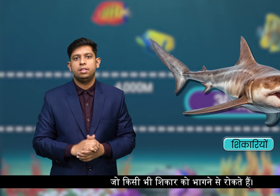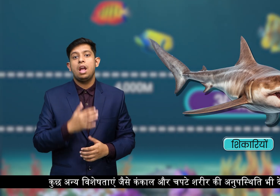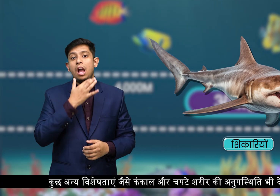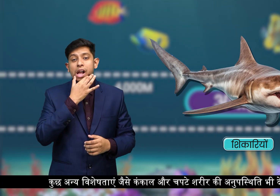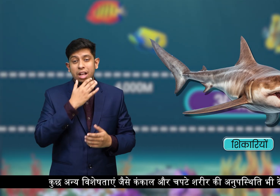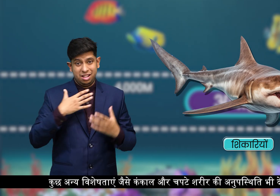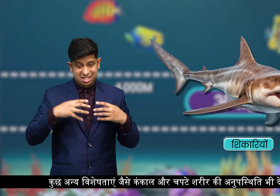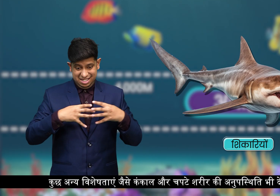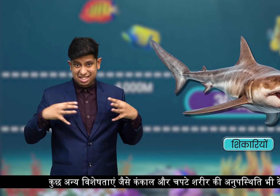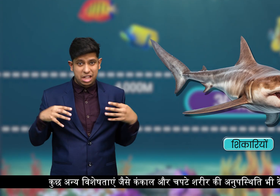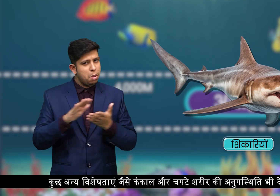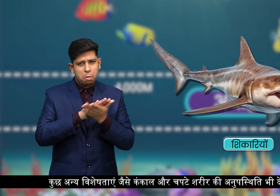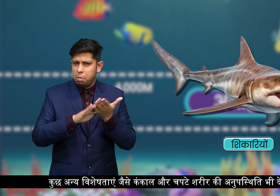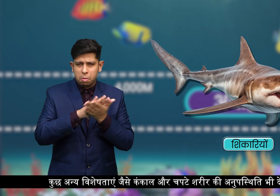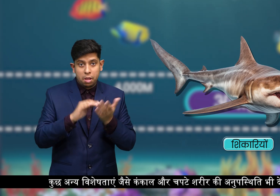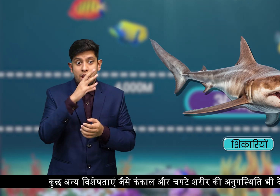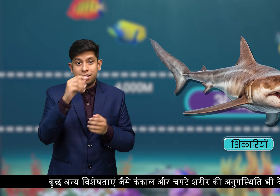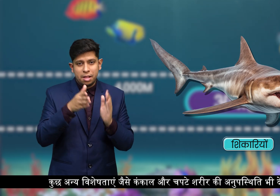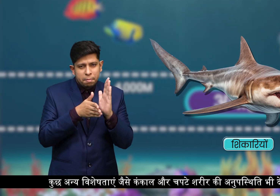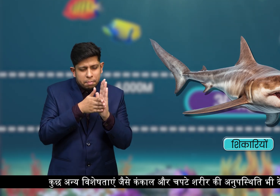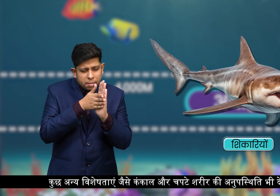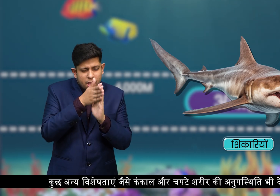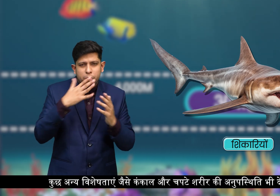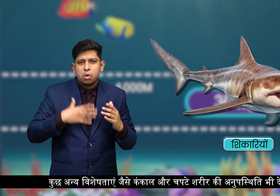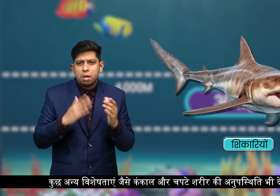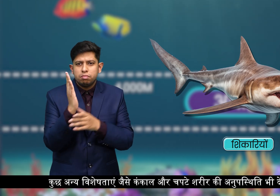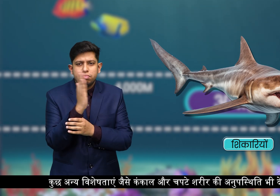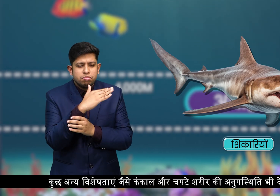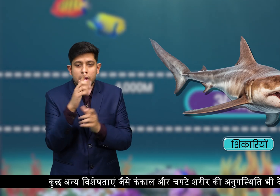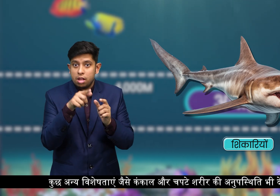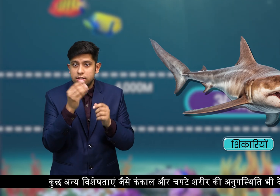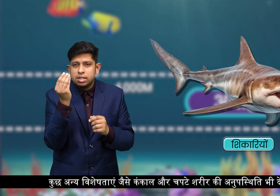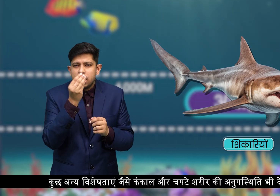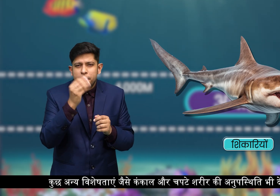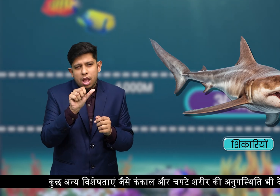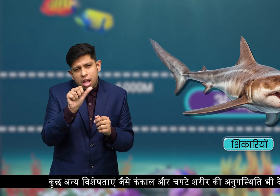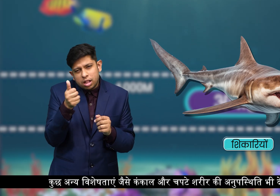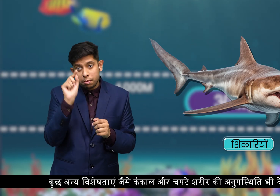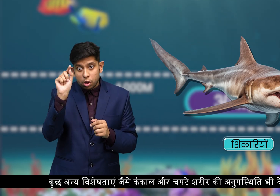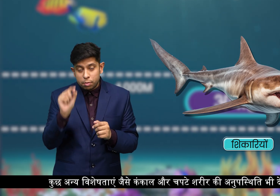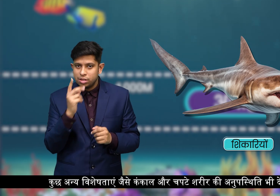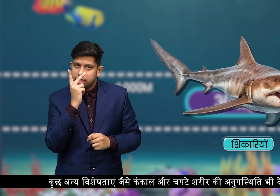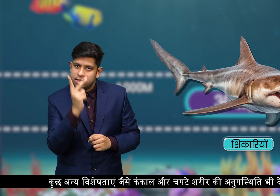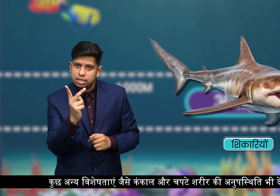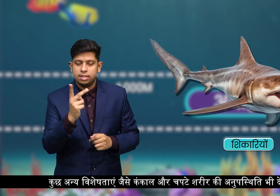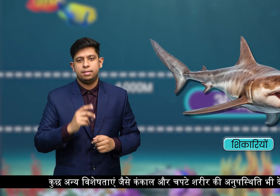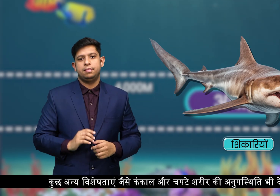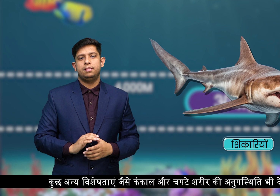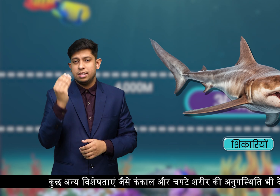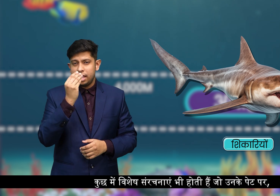कुछ अन्य विशेषताएं जैसे कंकाल और चपटे शरीर की अनुपस्थिति भी देखी गई है।